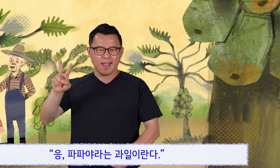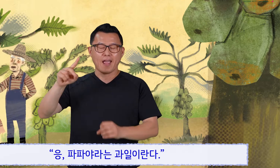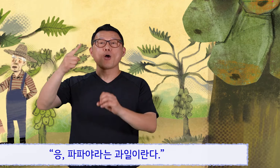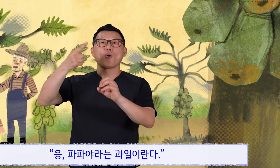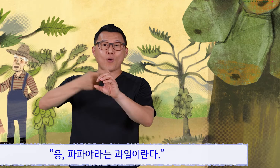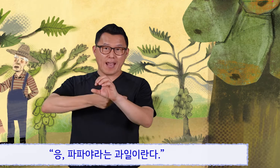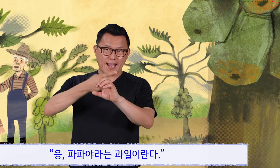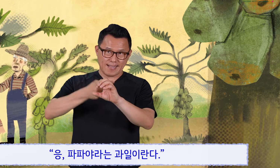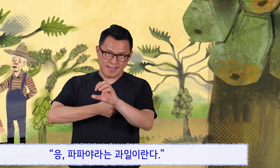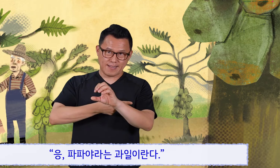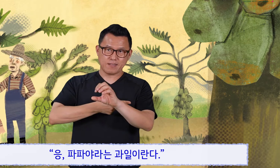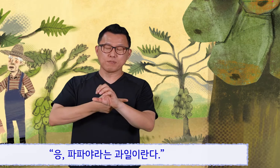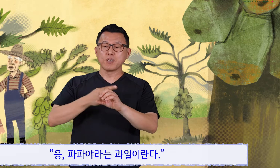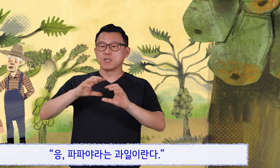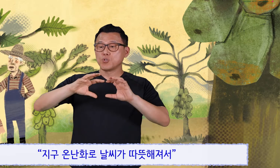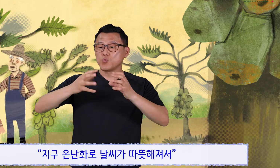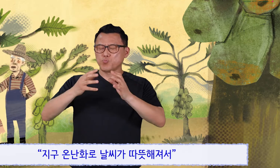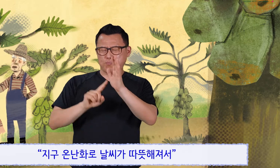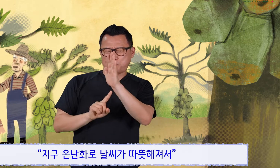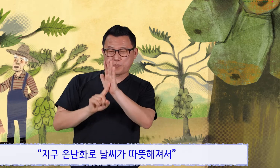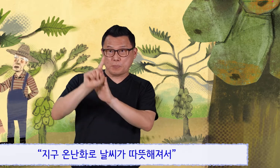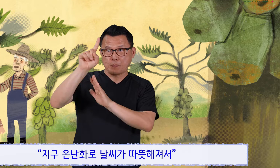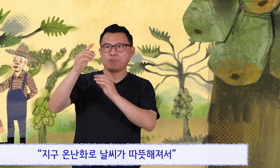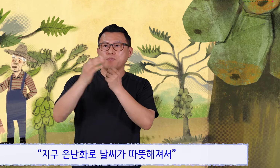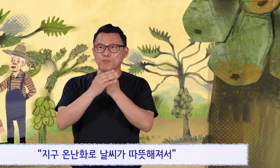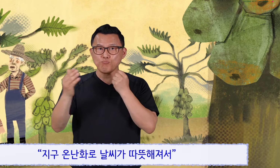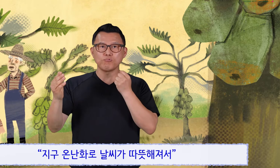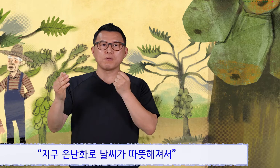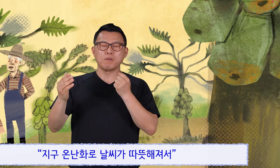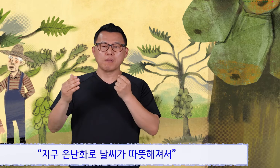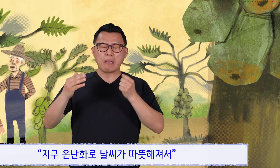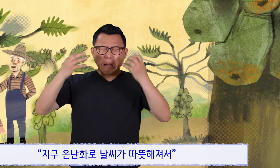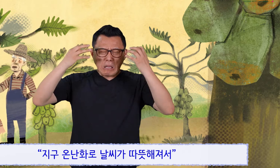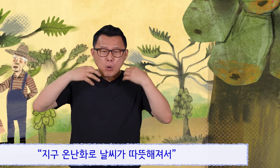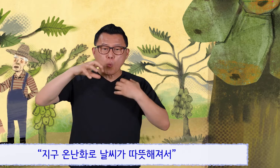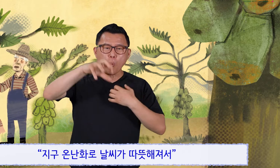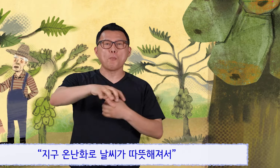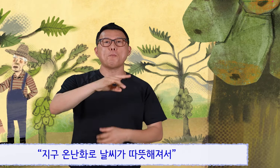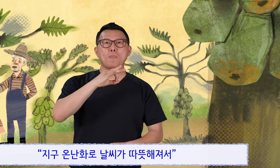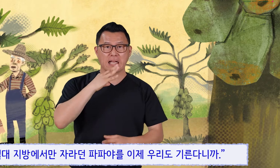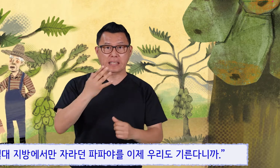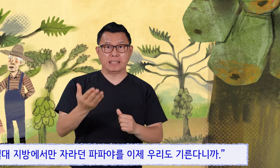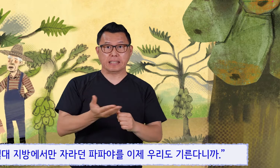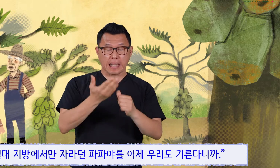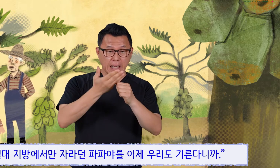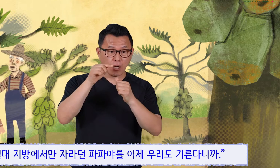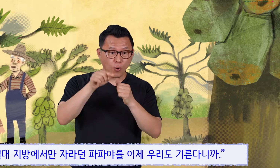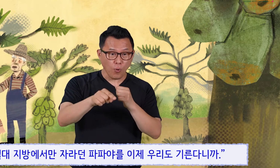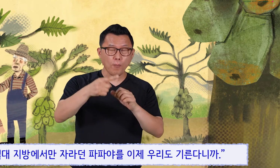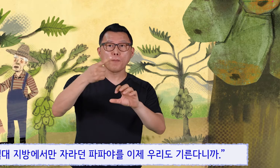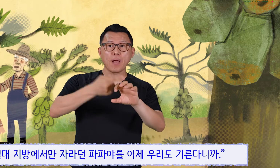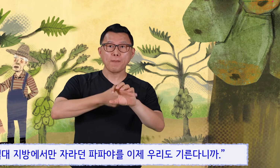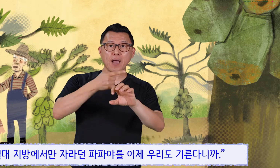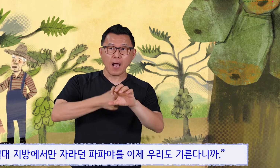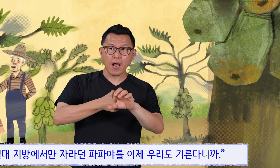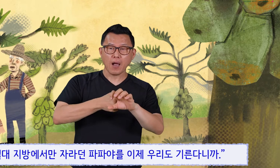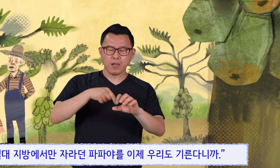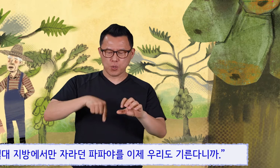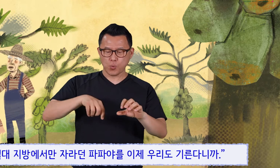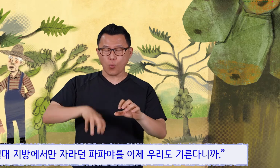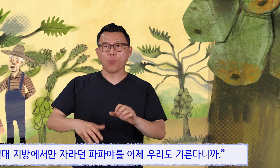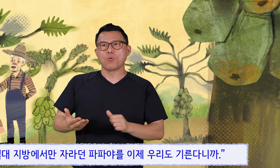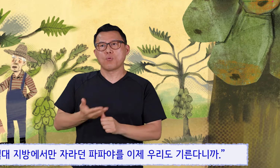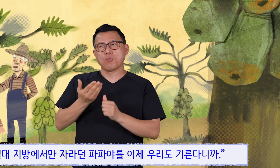파파야라는 과일이란다. 지구온난화로 날씨가 따뜻해져서 열대지방에서만